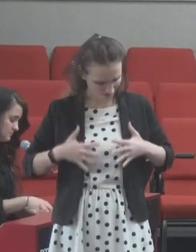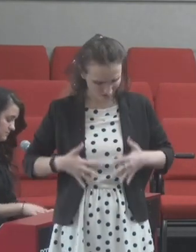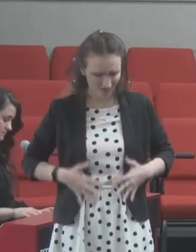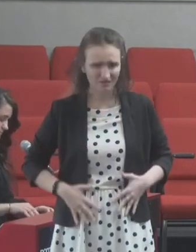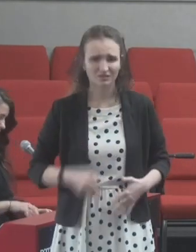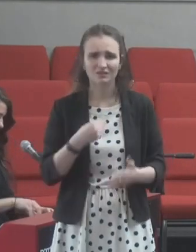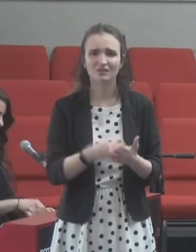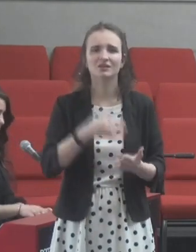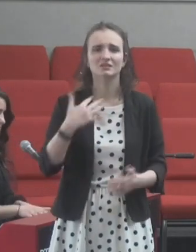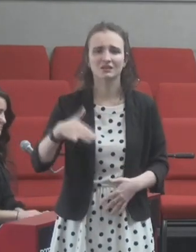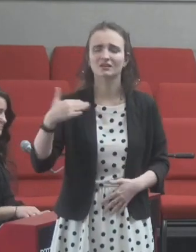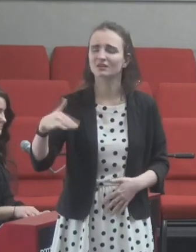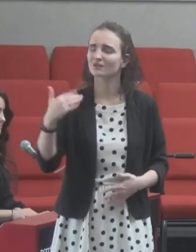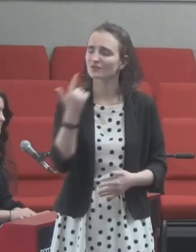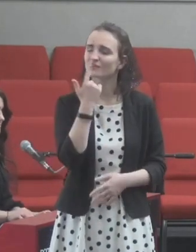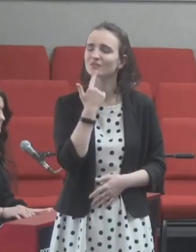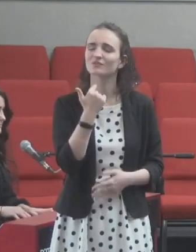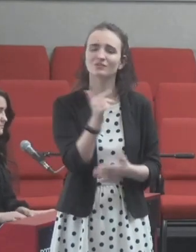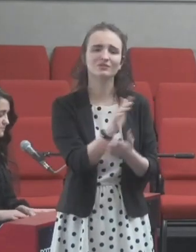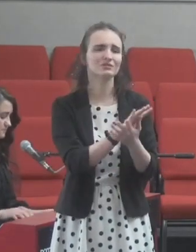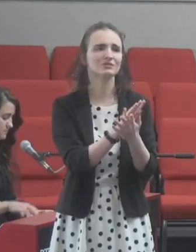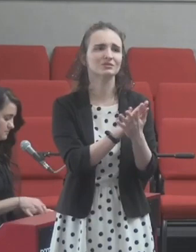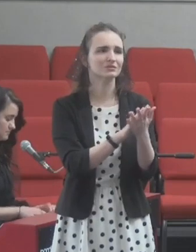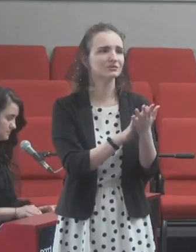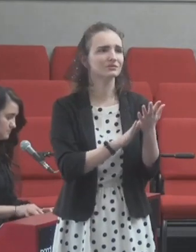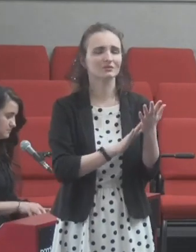истекает драгоценная